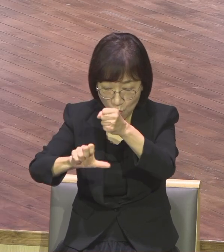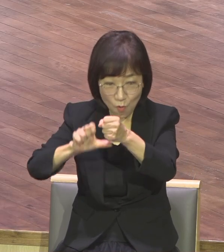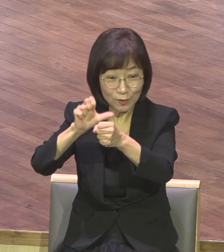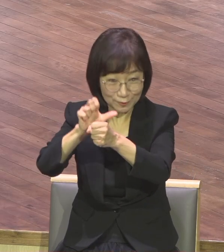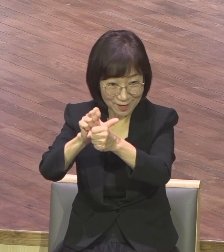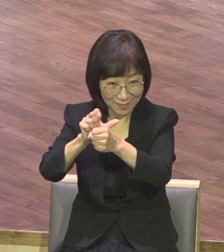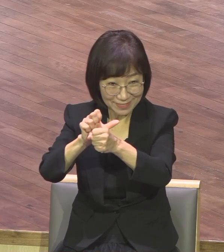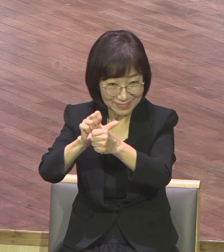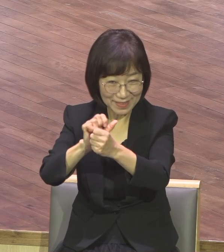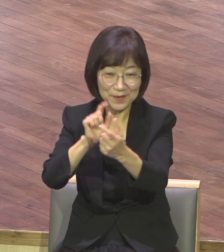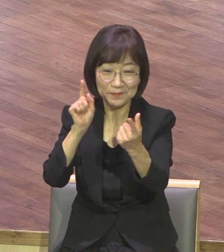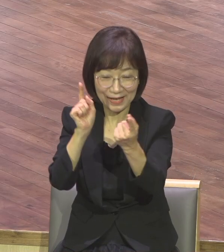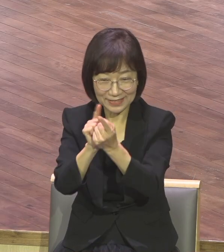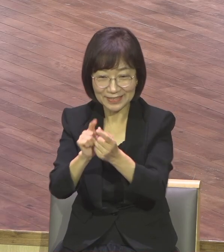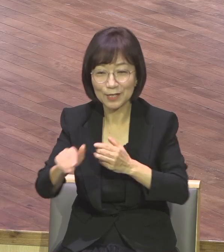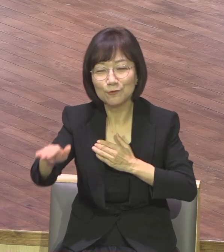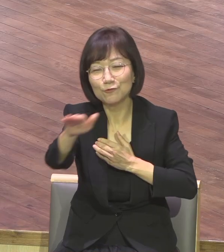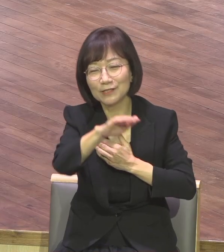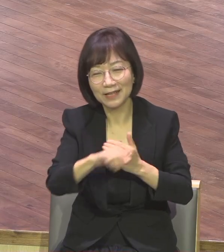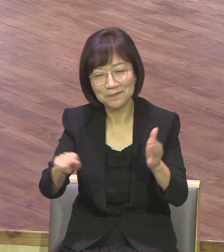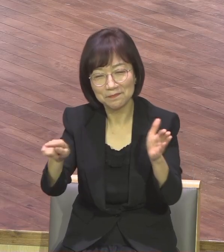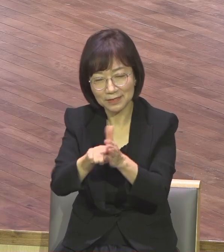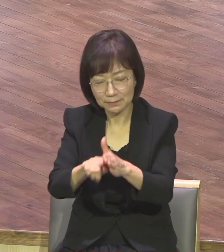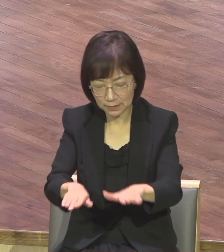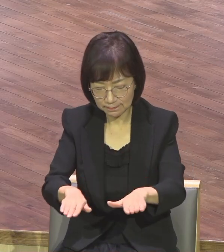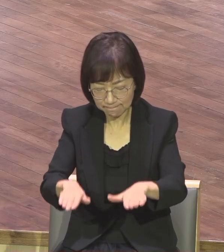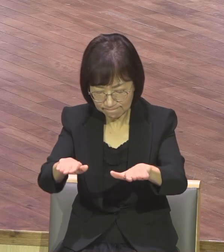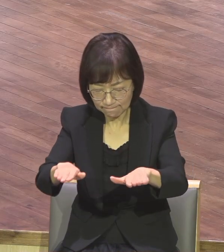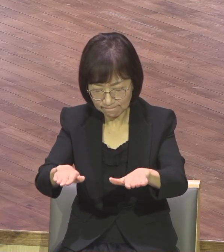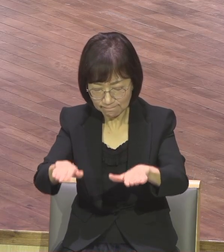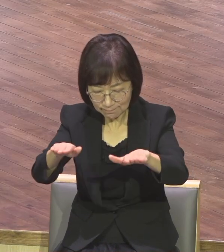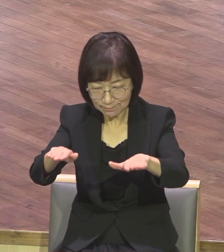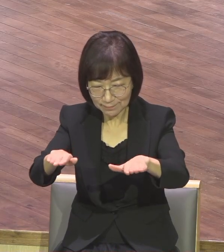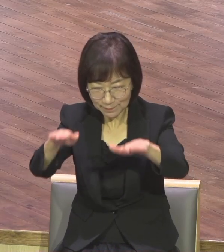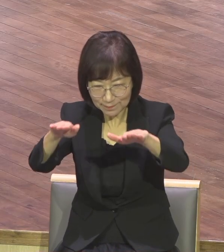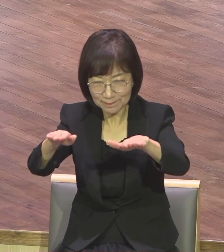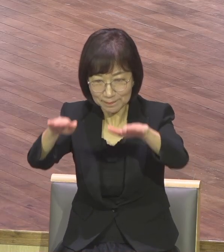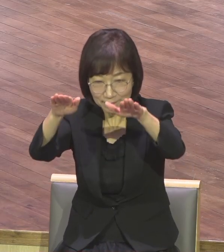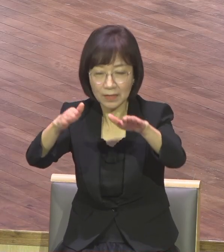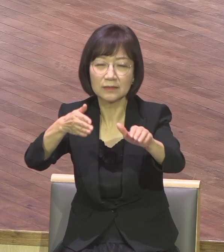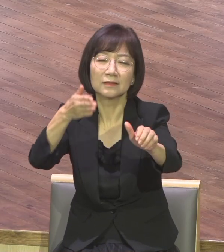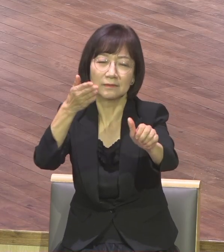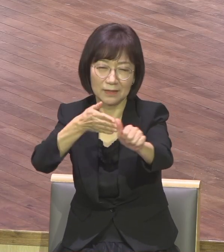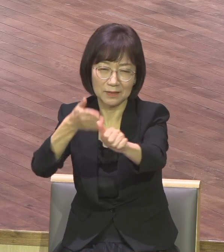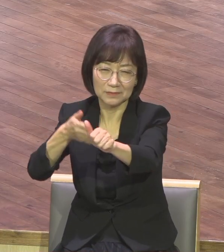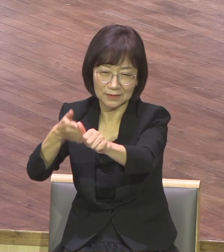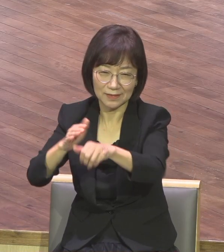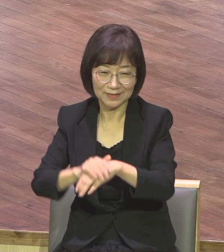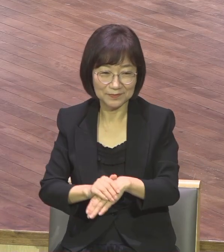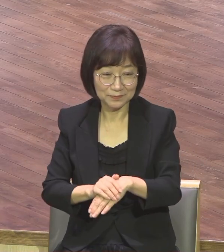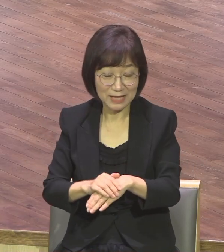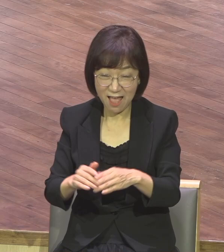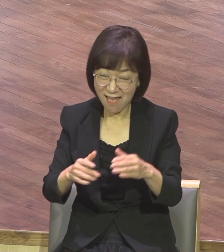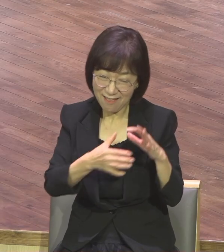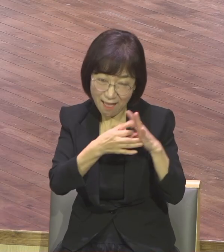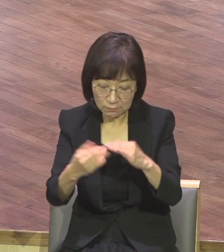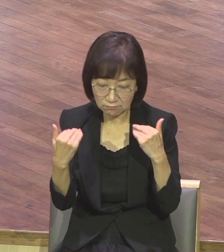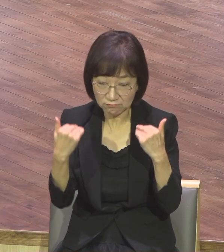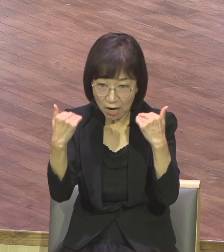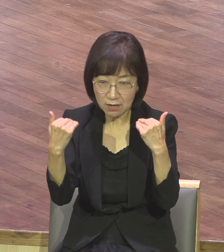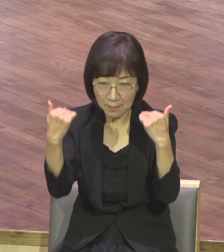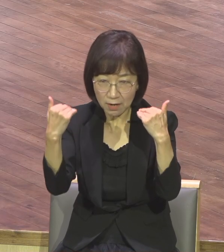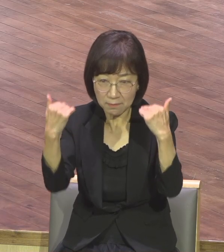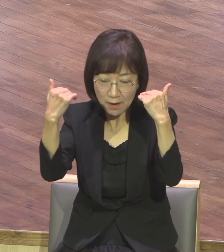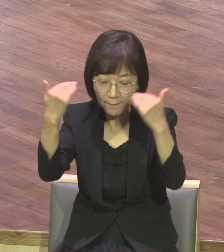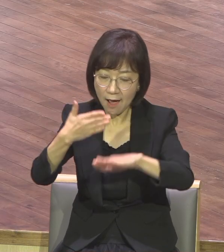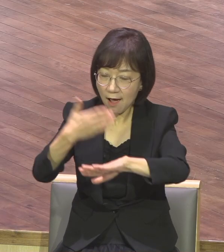여러분 자신이 믿음이 성장하기 바랍니다. 성장 계속 자라가라, 자라가라. 계속 성장, 성장, 감사,